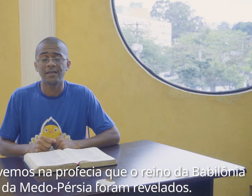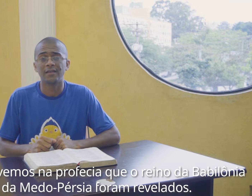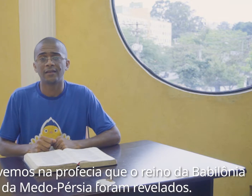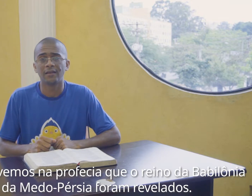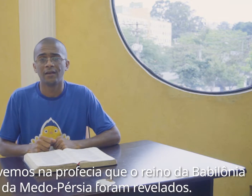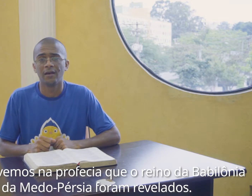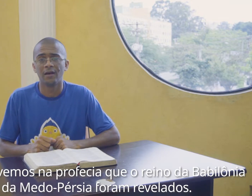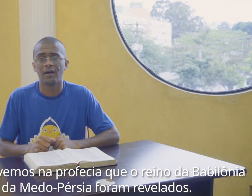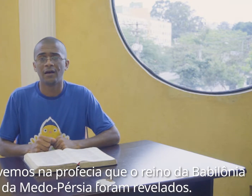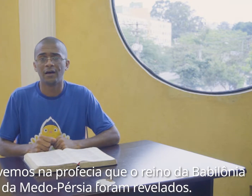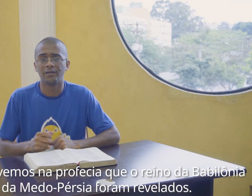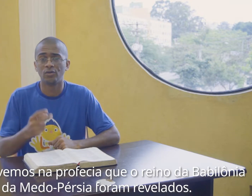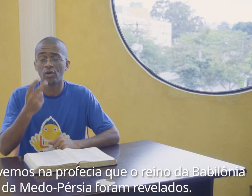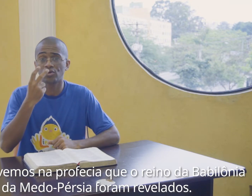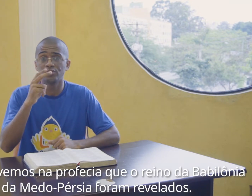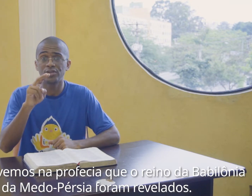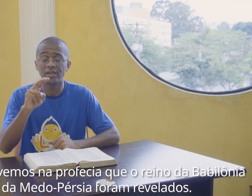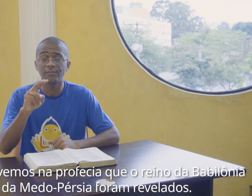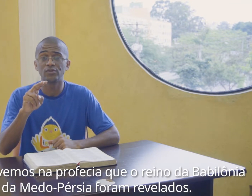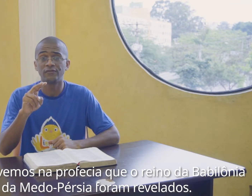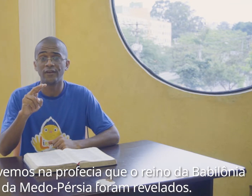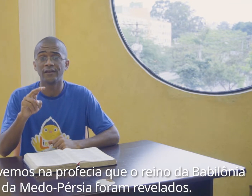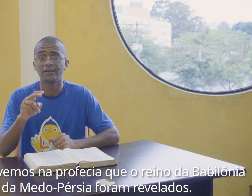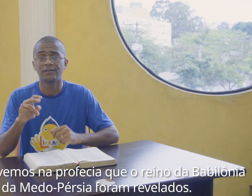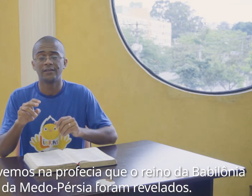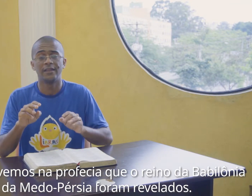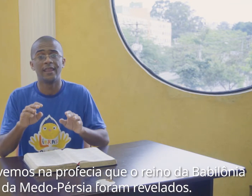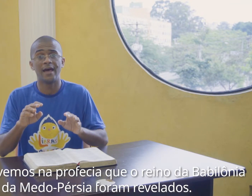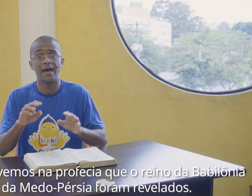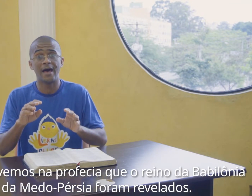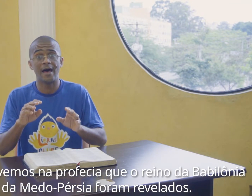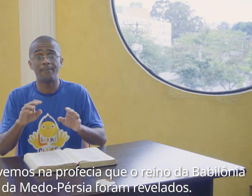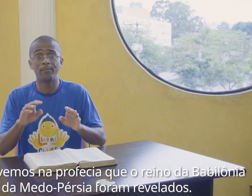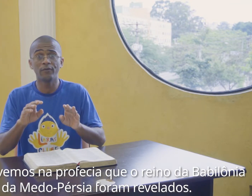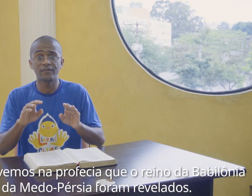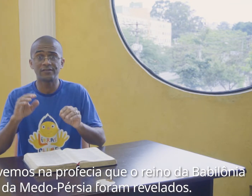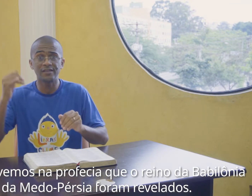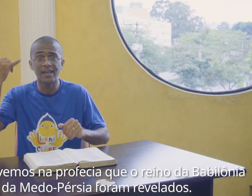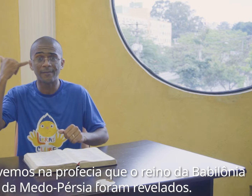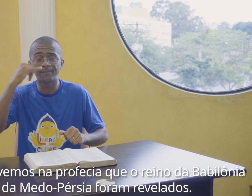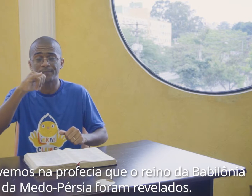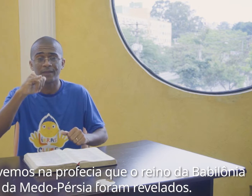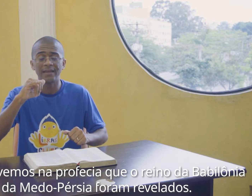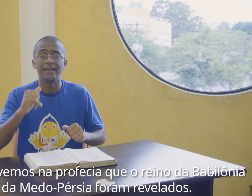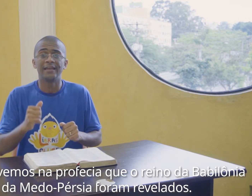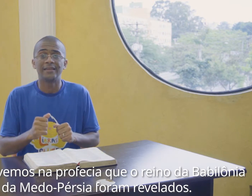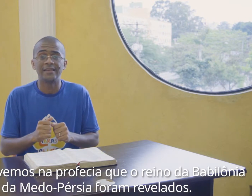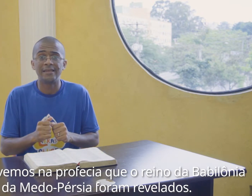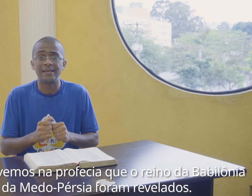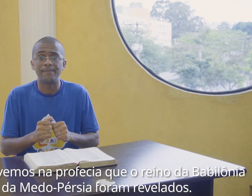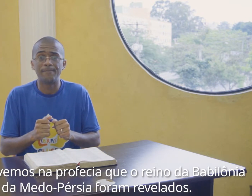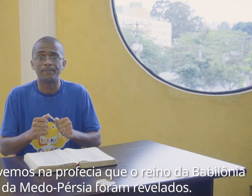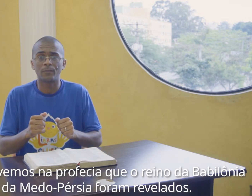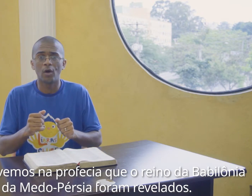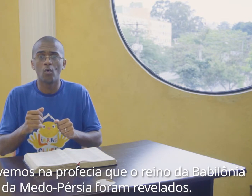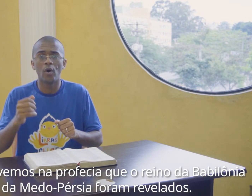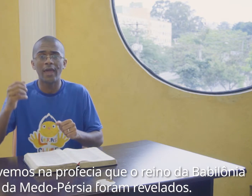Assim, nós conseguimos ver na profecia que o